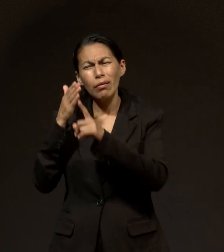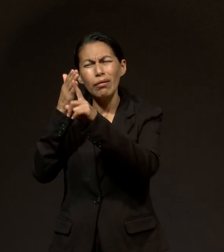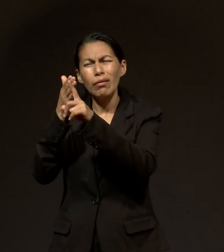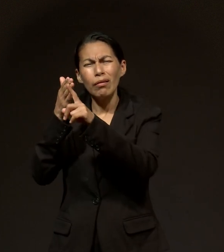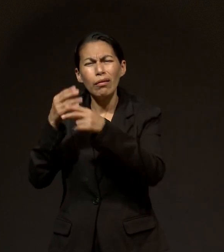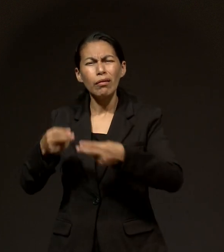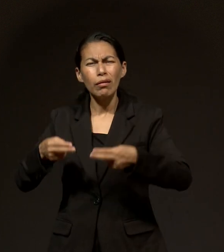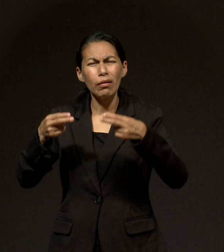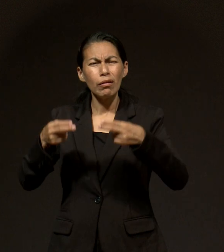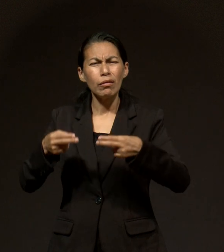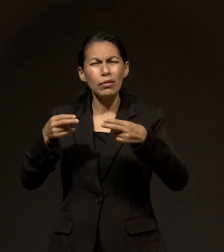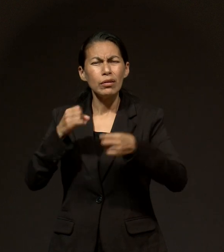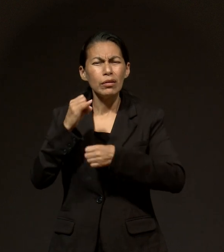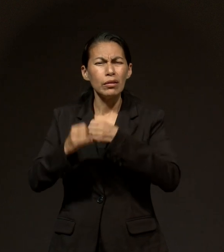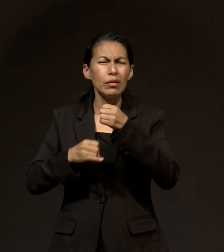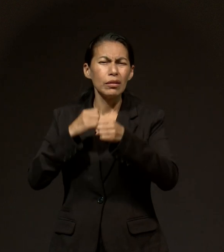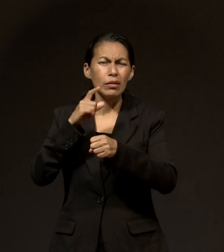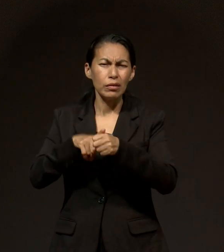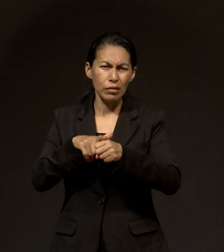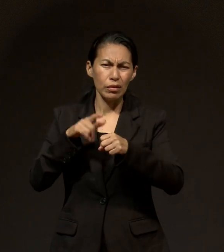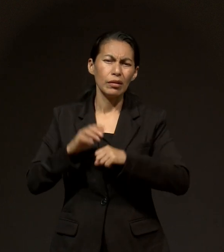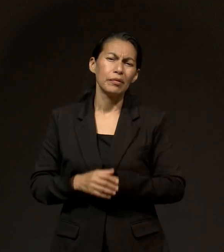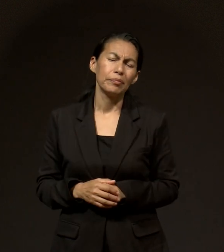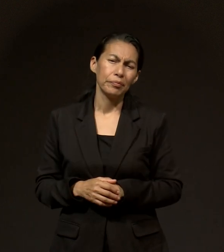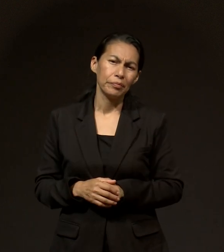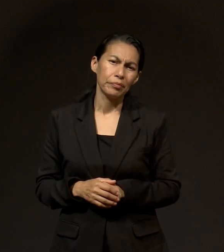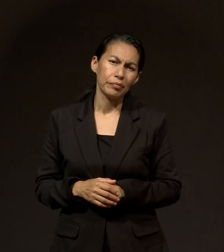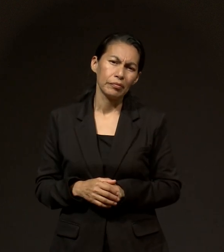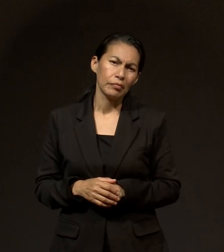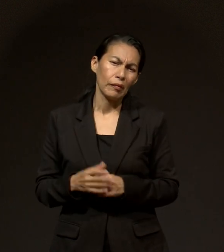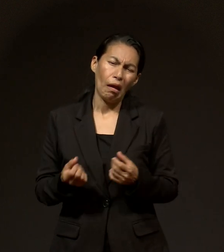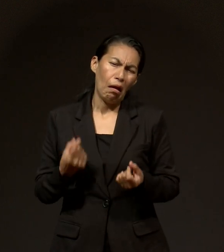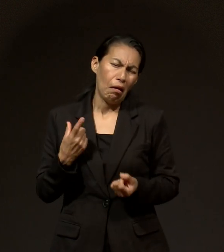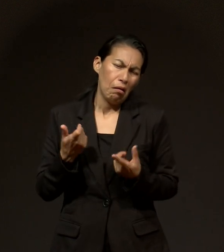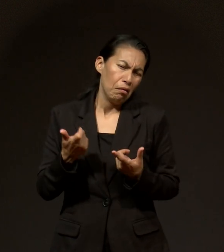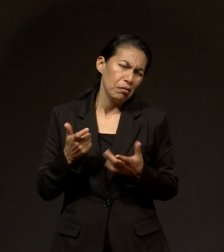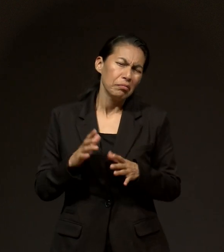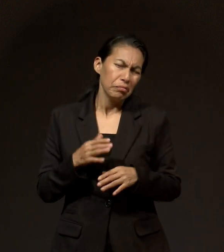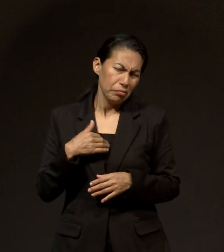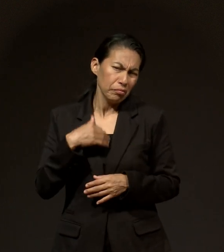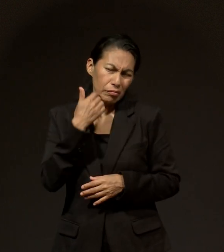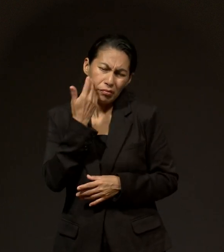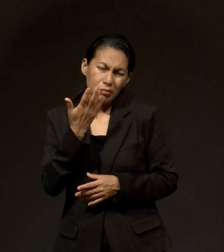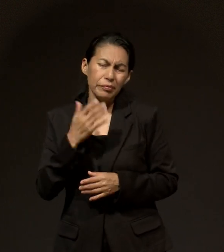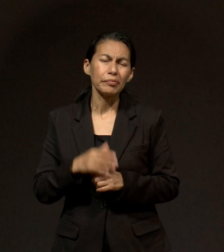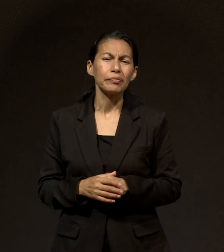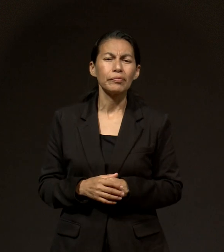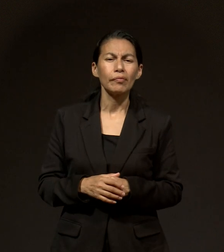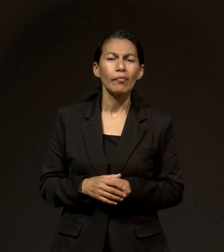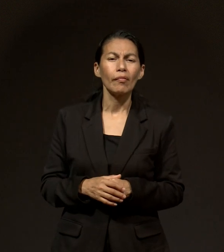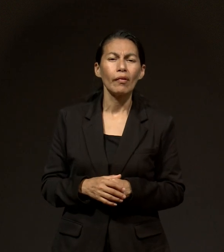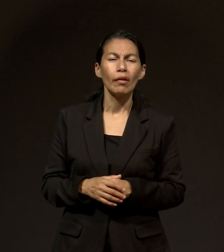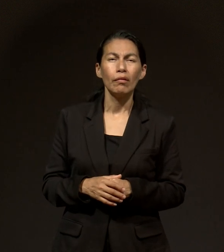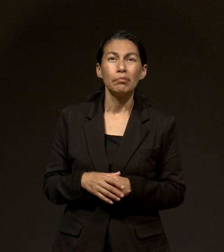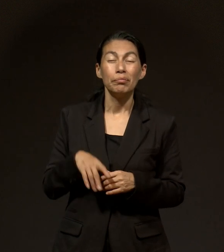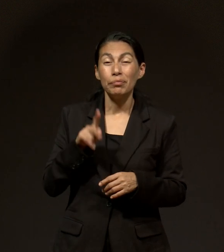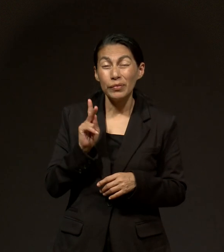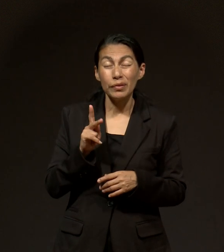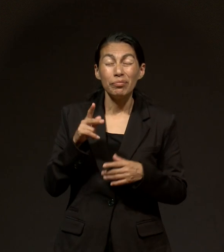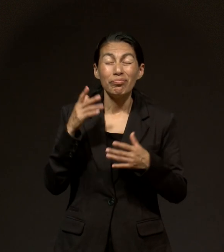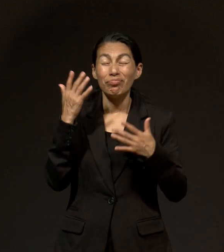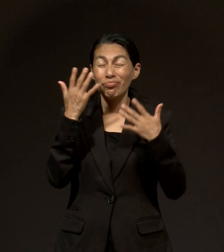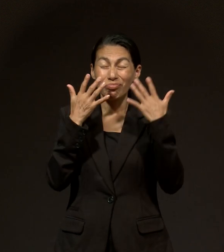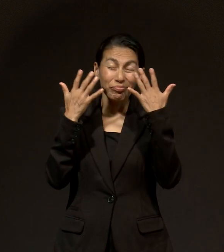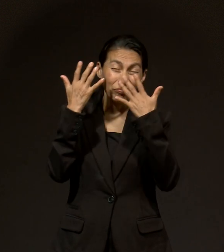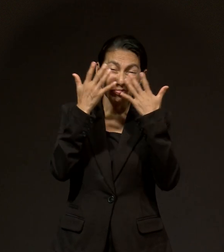idea, que era negocios internacionales o finanzas o algo así. También me gustaban mucho. Entonces, pues,